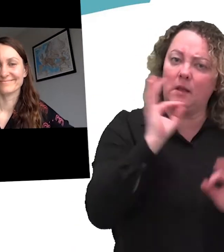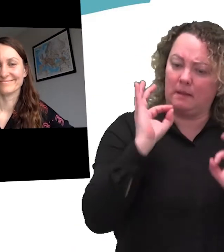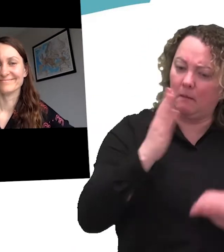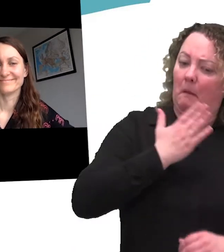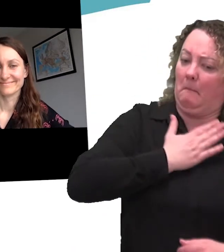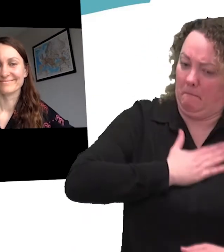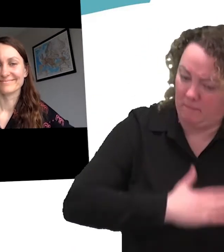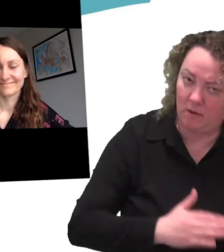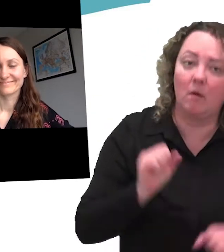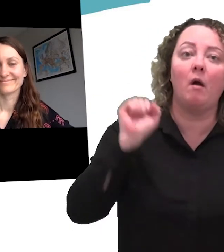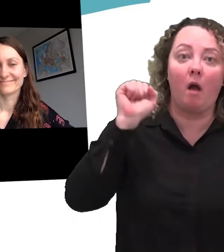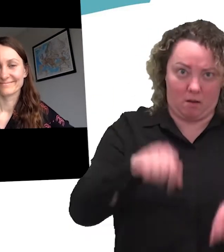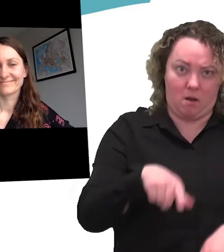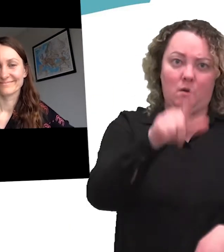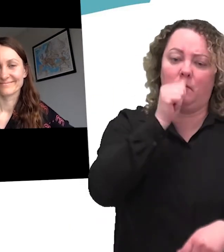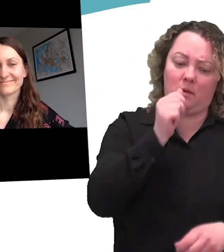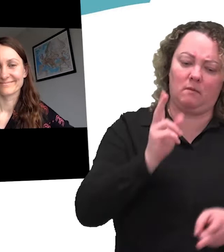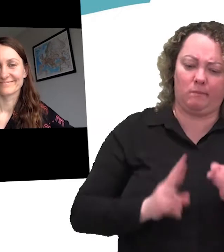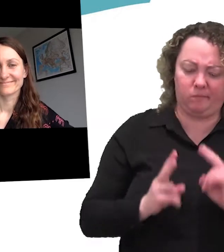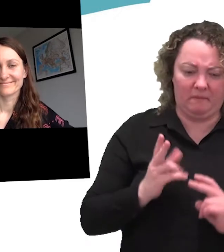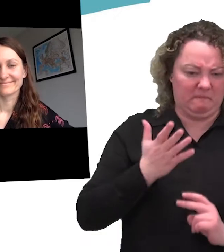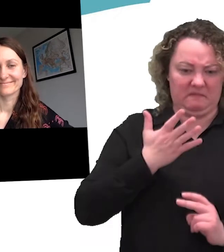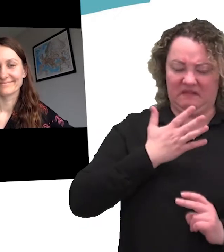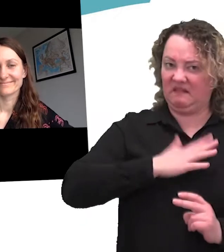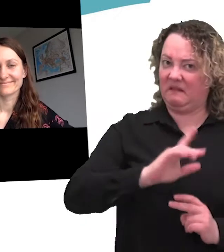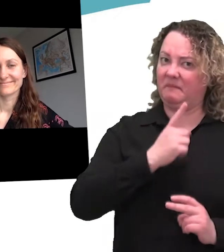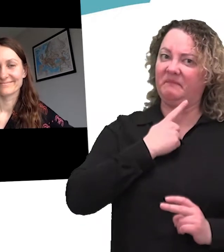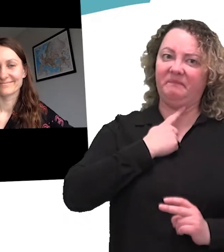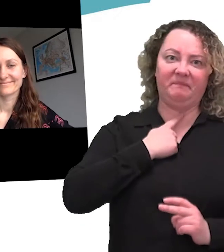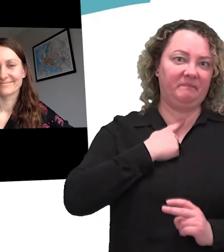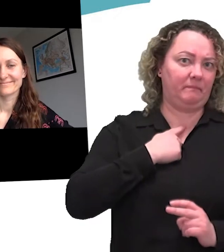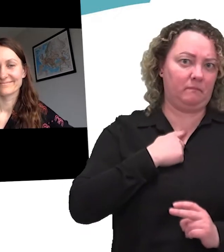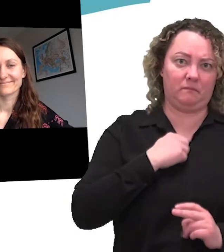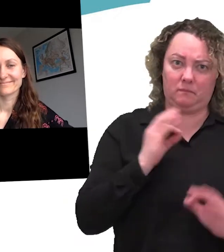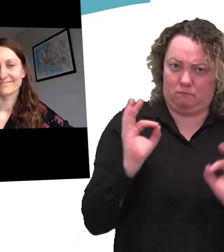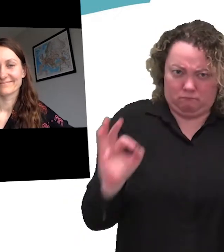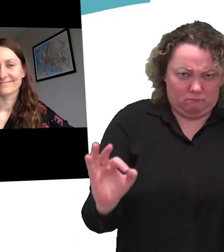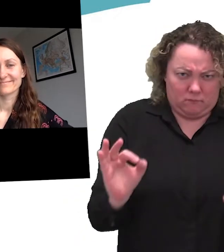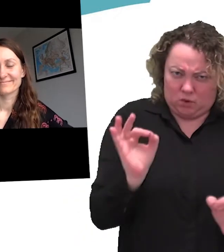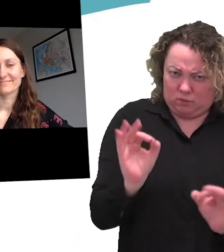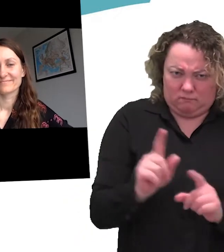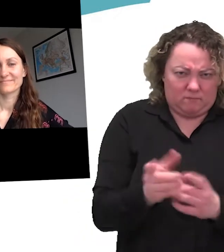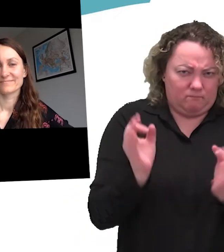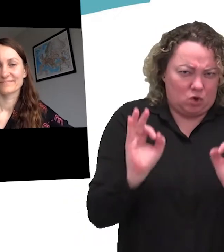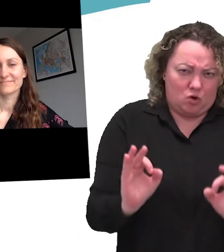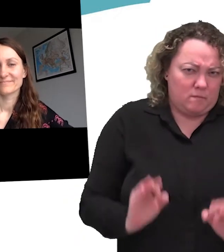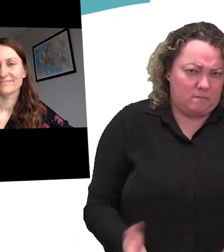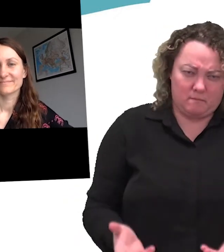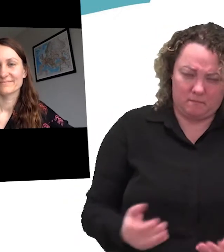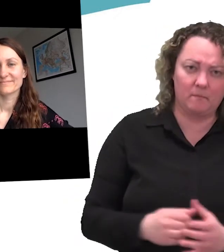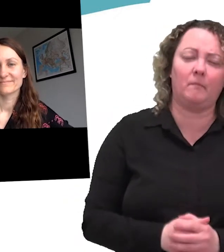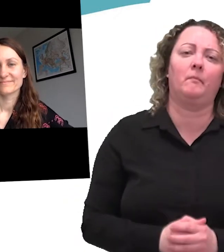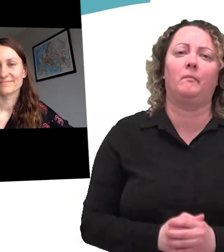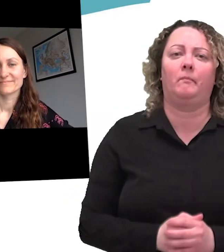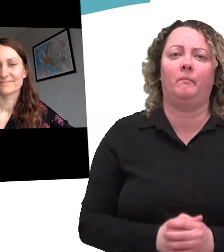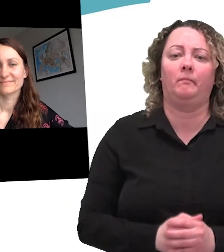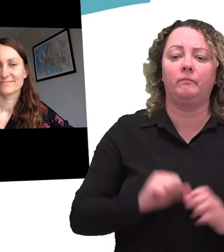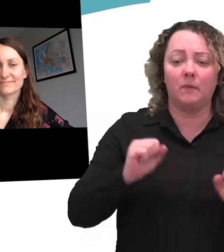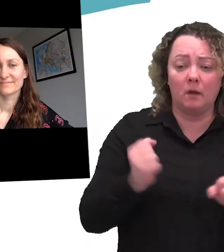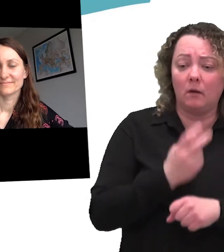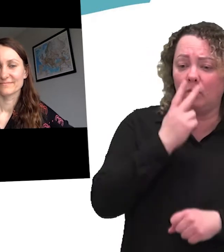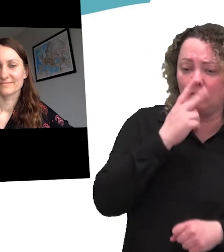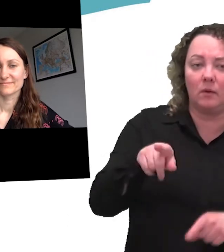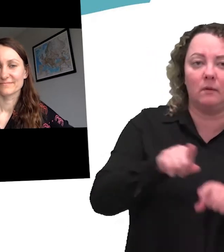tai vėlgi žiūrėti, taip tikrai gali būti. Tai ir žiūrėti kaip į žaidimą ir